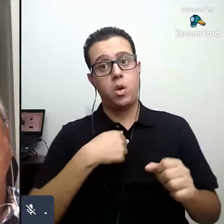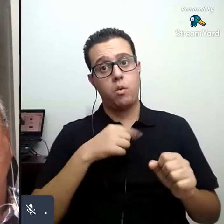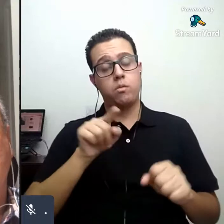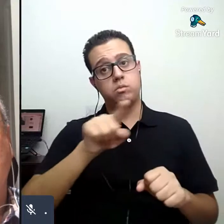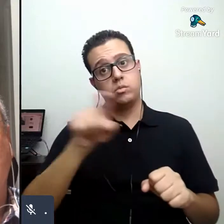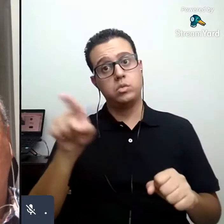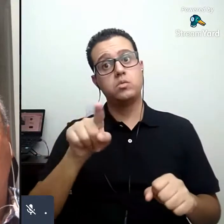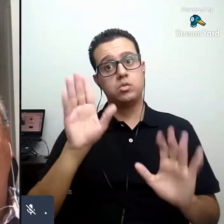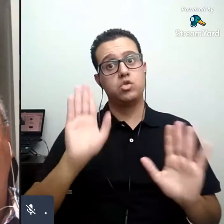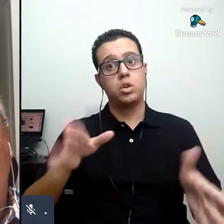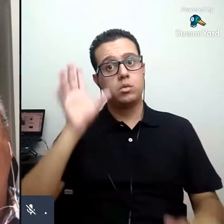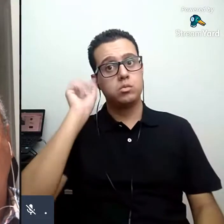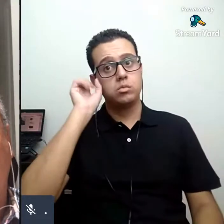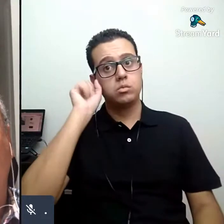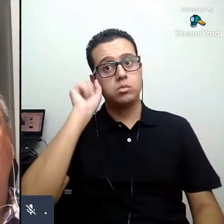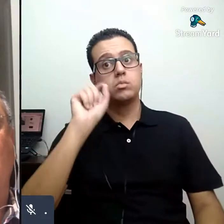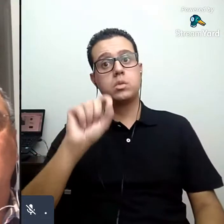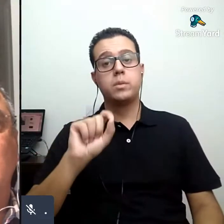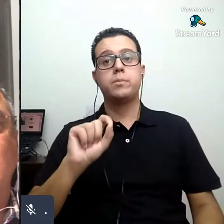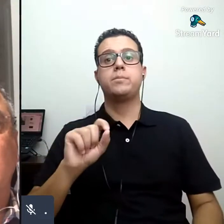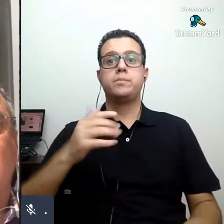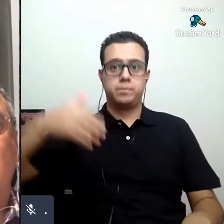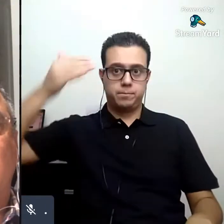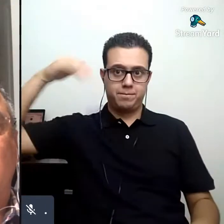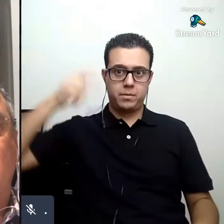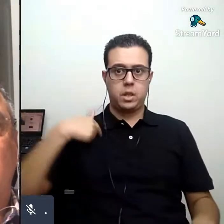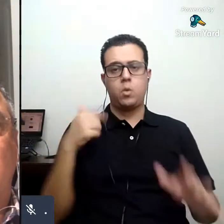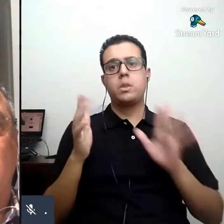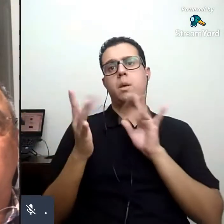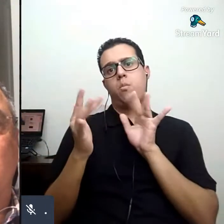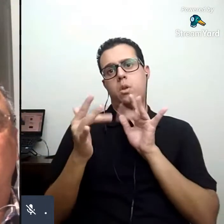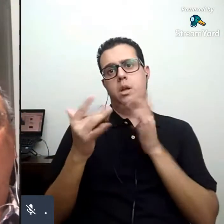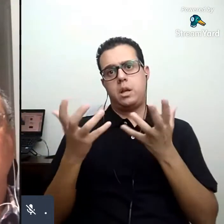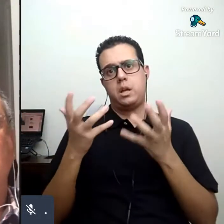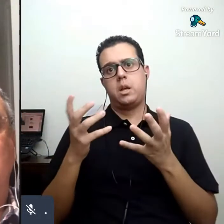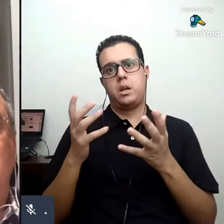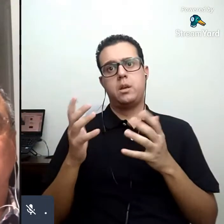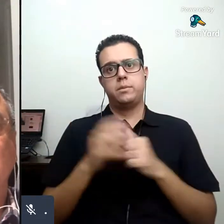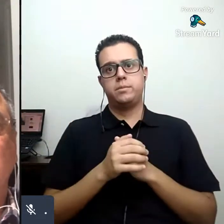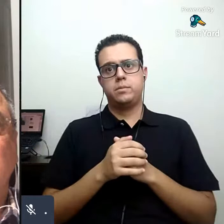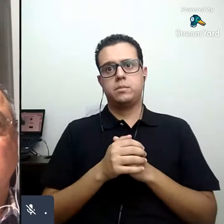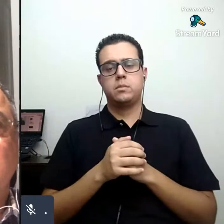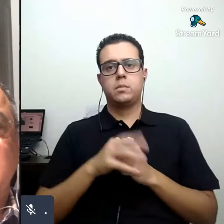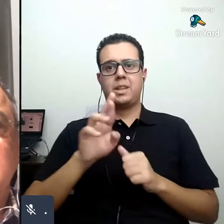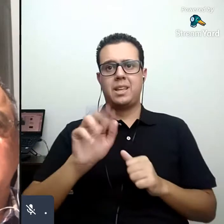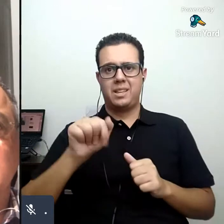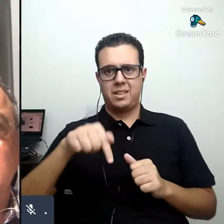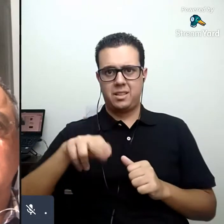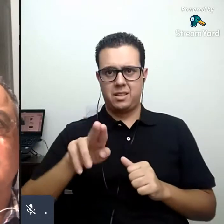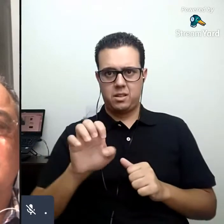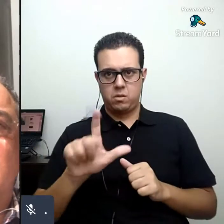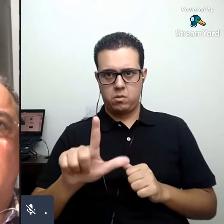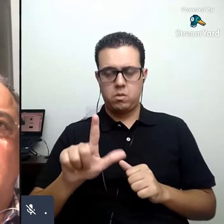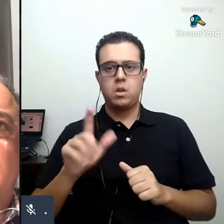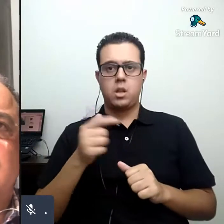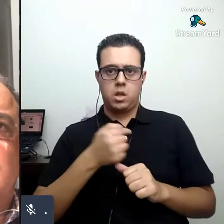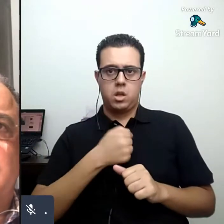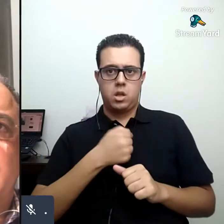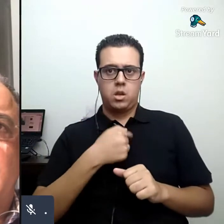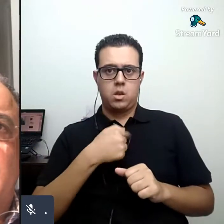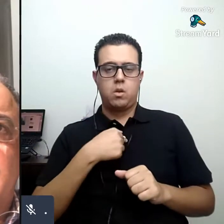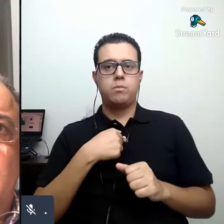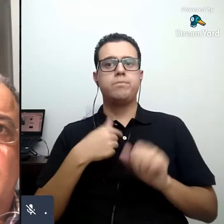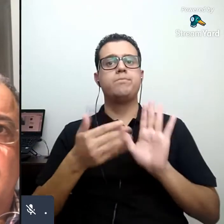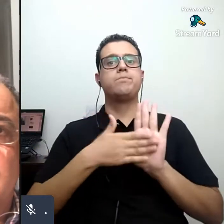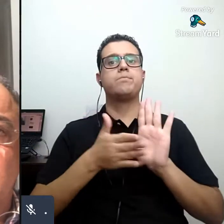queria namorar com a Raquel, a minha proposta para Deus foi a seguinte: o Senhor